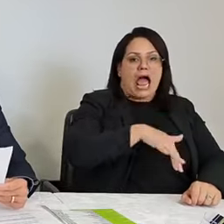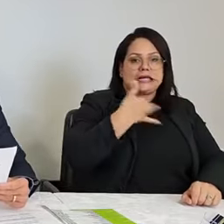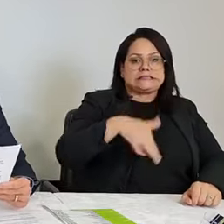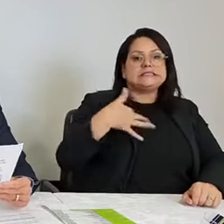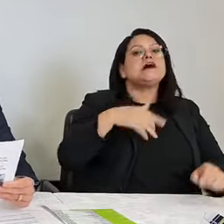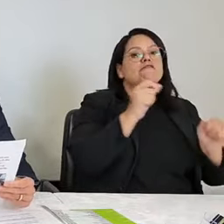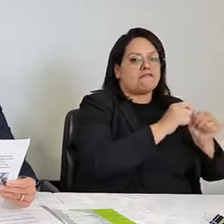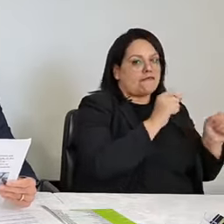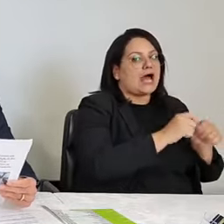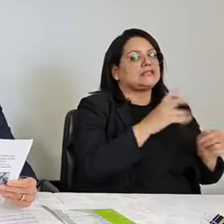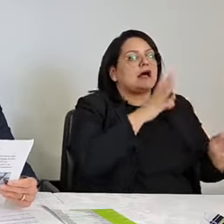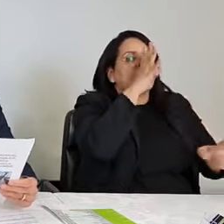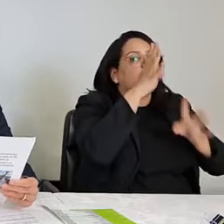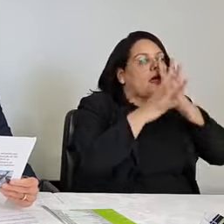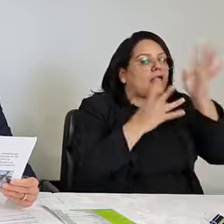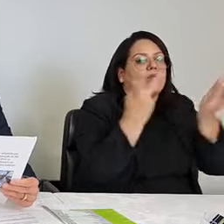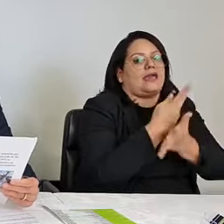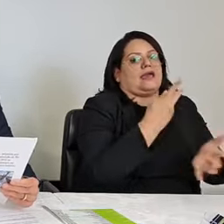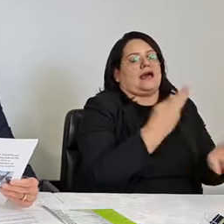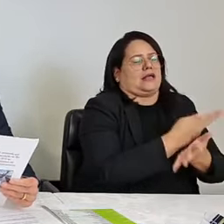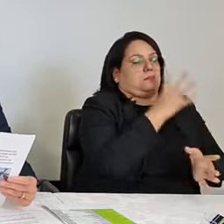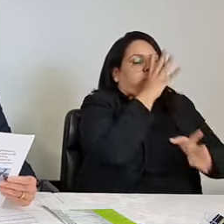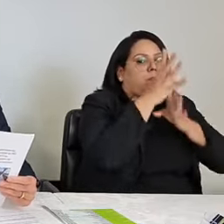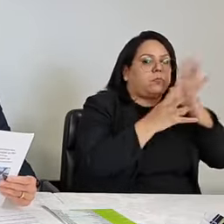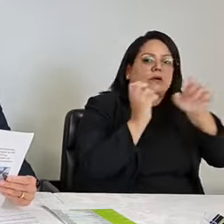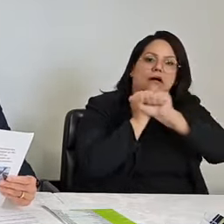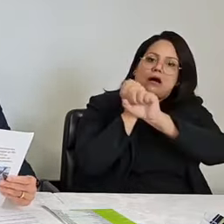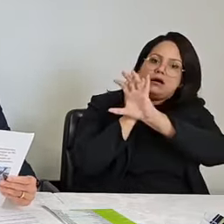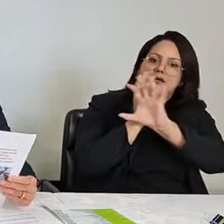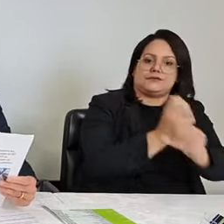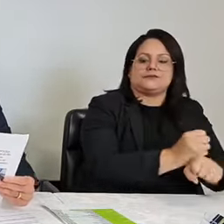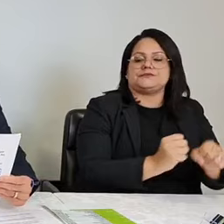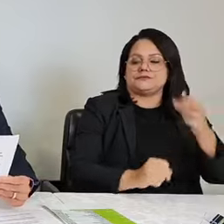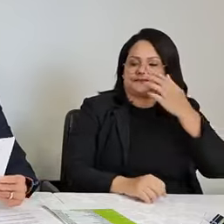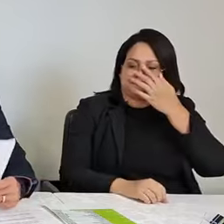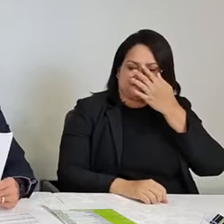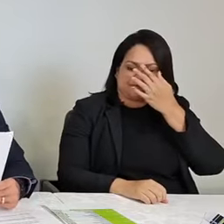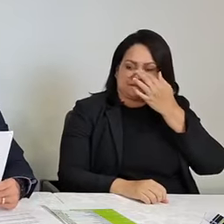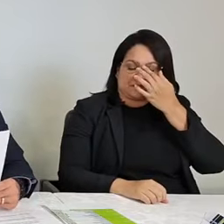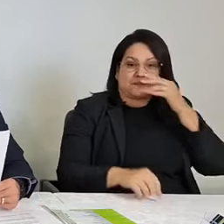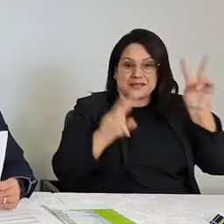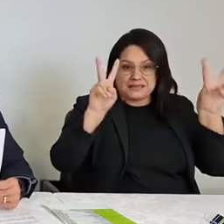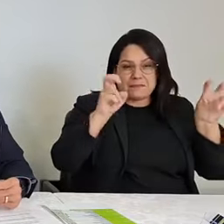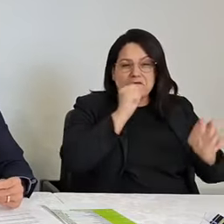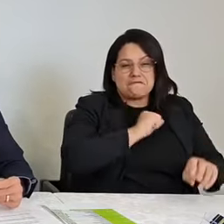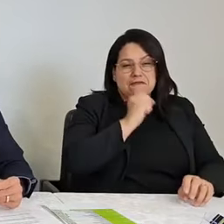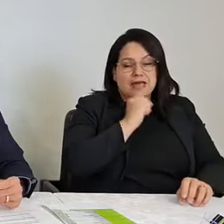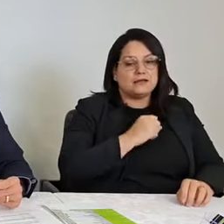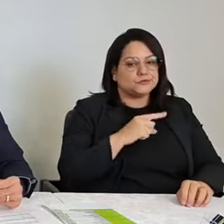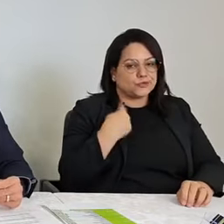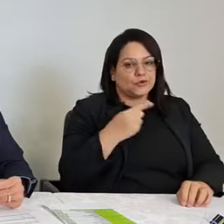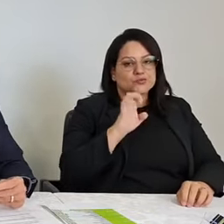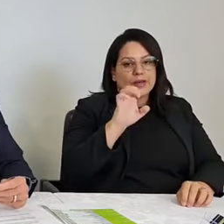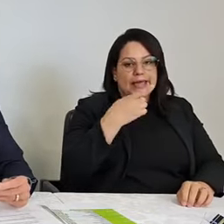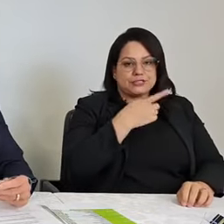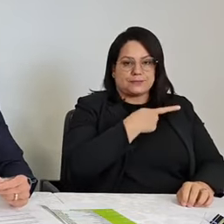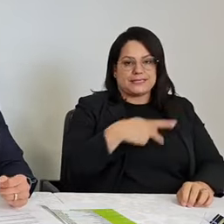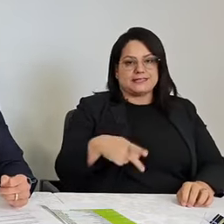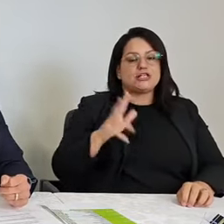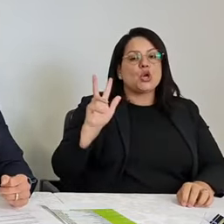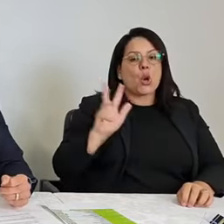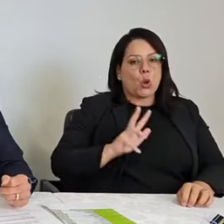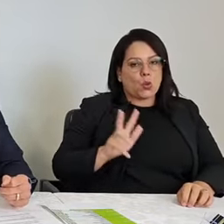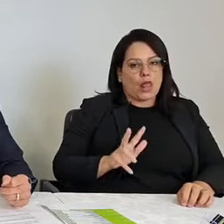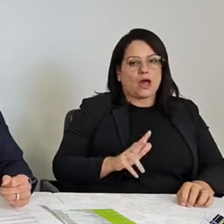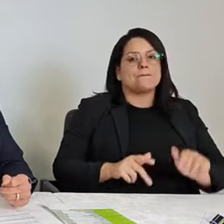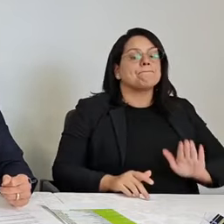errado. Está fazendo há anos, né? Eu tenho uma matéria aqui antiga, né? Do nosso ex-presidente Lula, prometendo